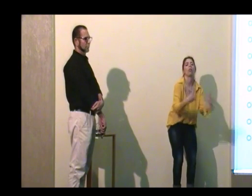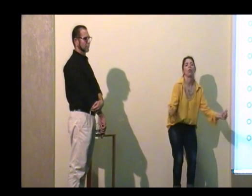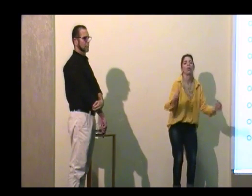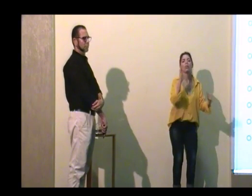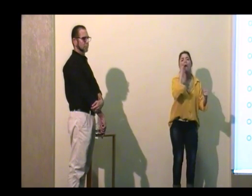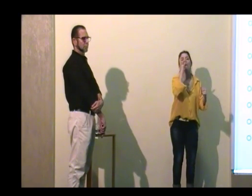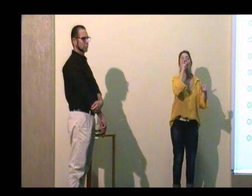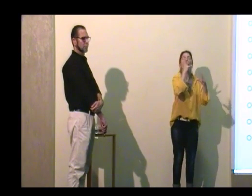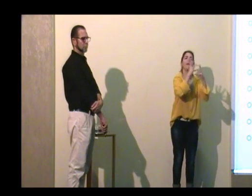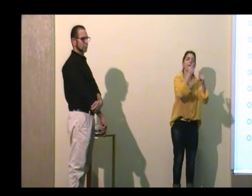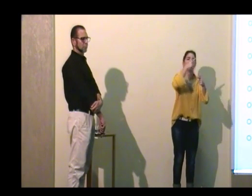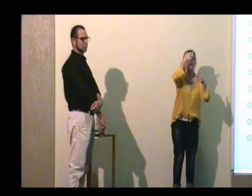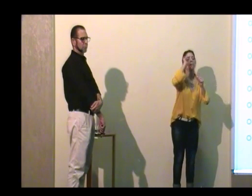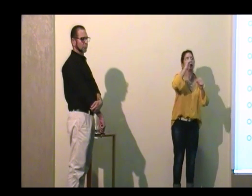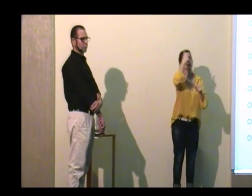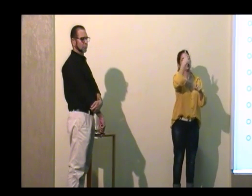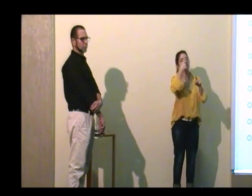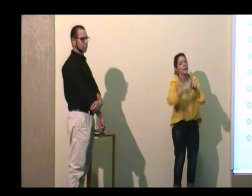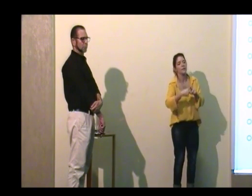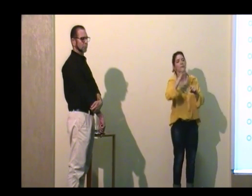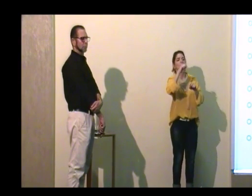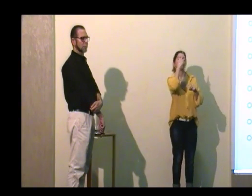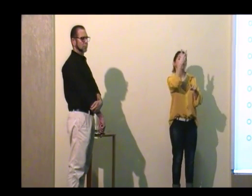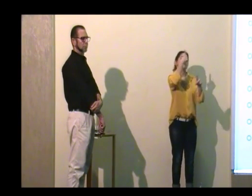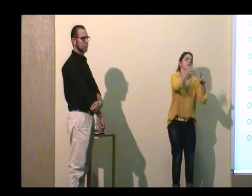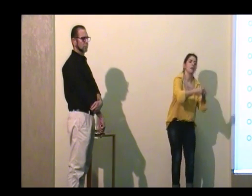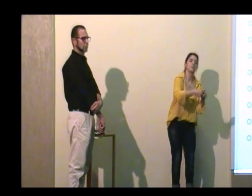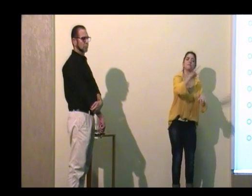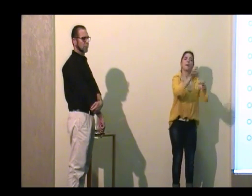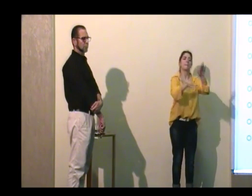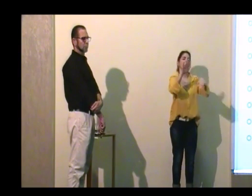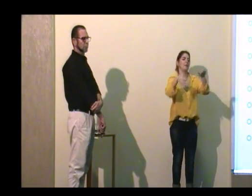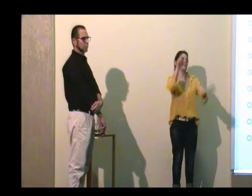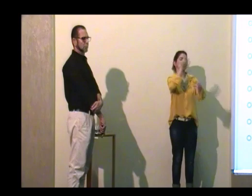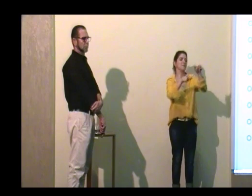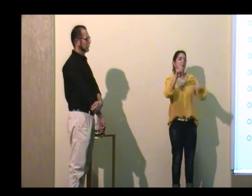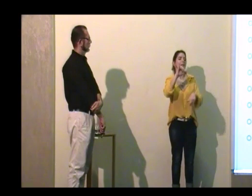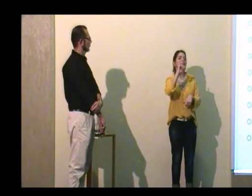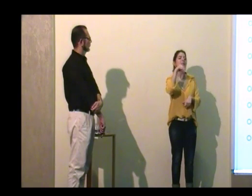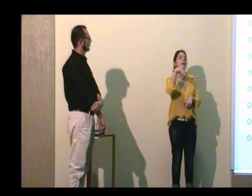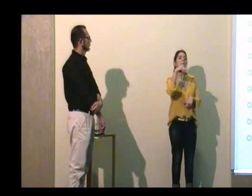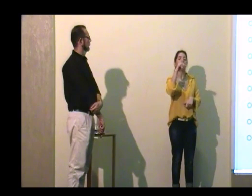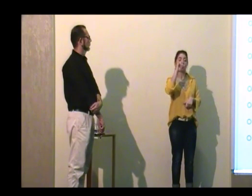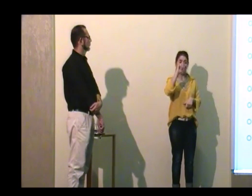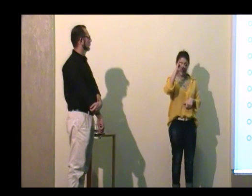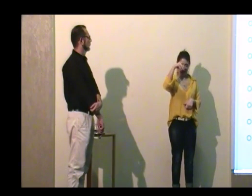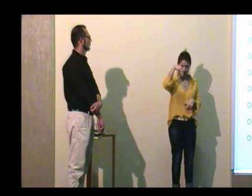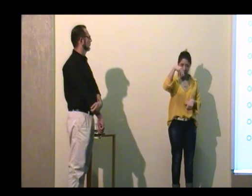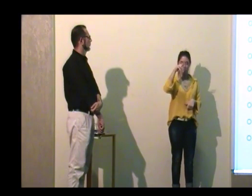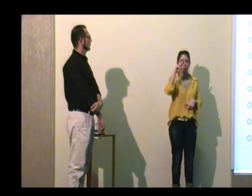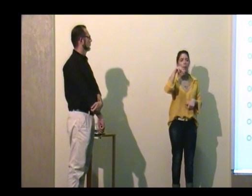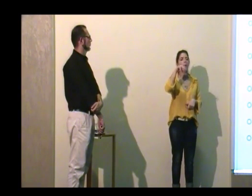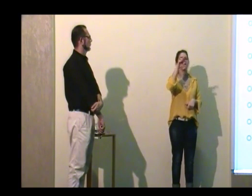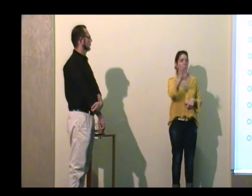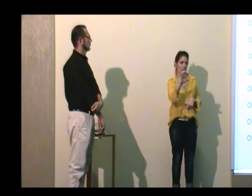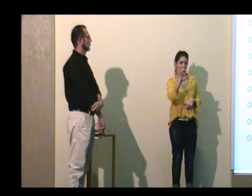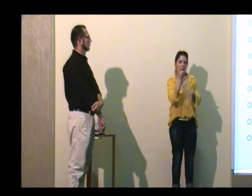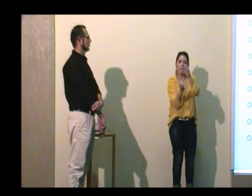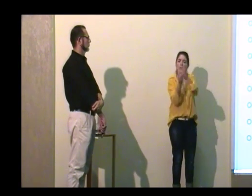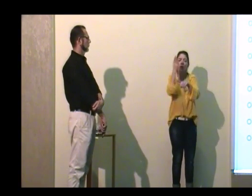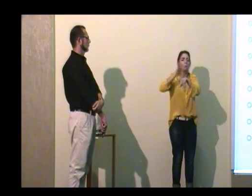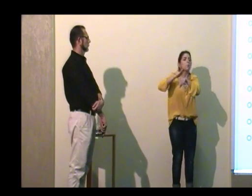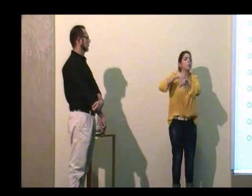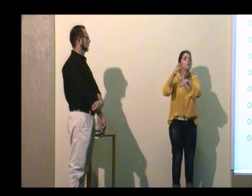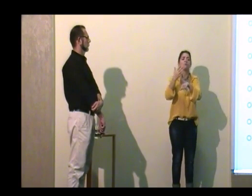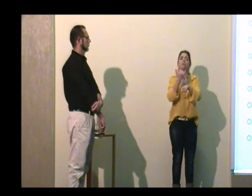e demora muito tempo para ficar curada de uma doença que você não vai se pensar muito. Então demora muito